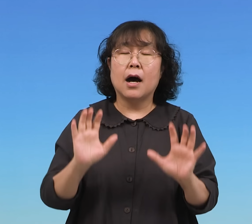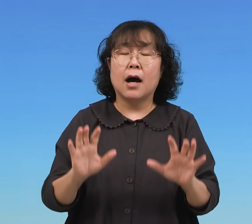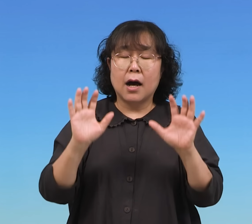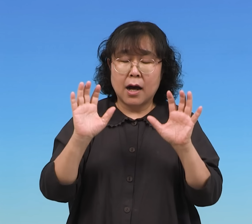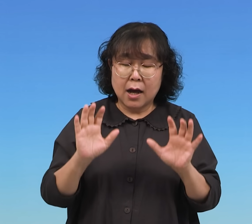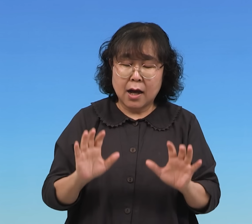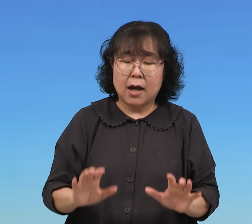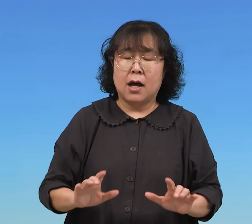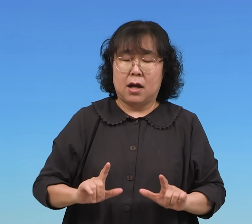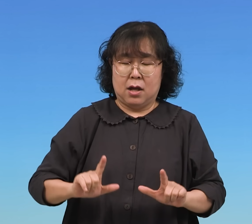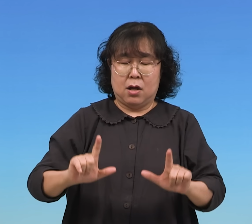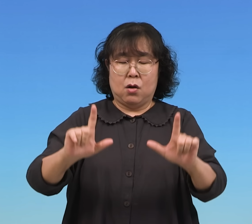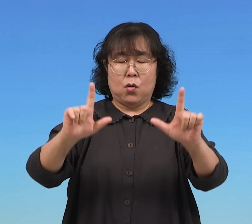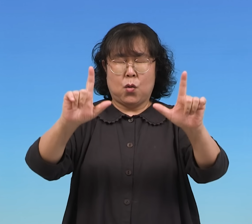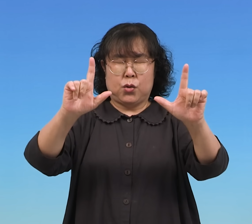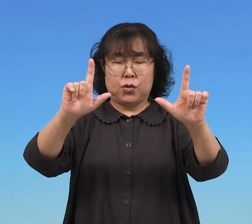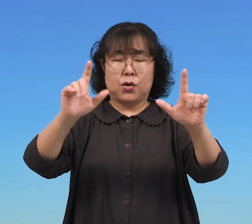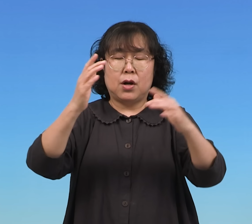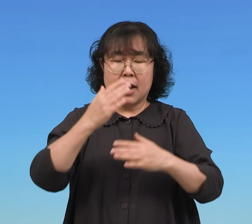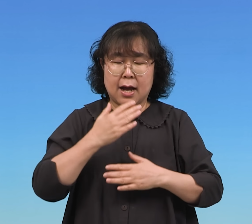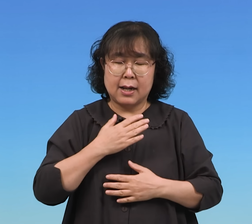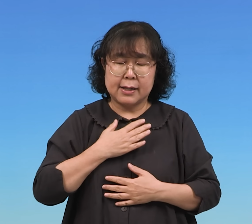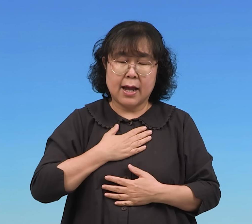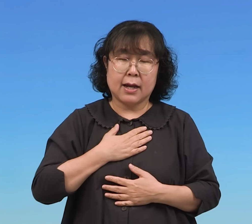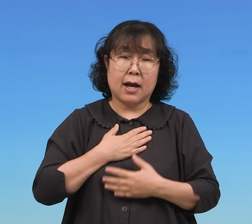오늘날 내가 너를 낳았도다.